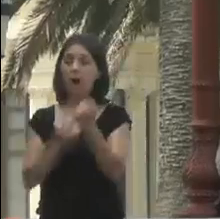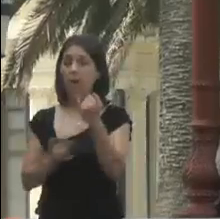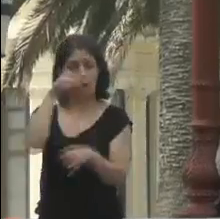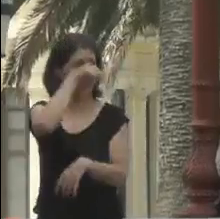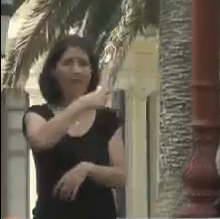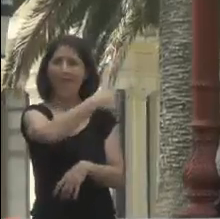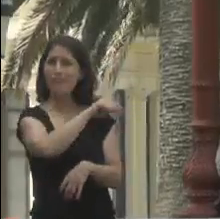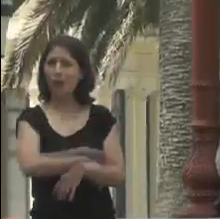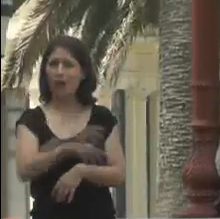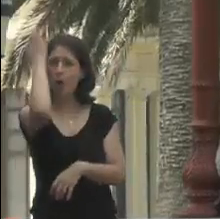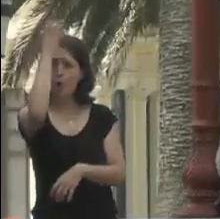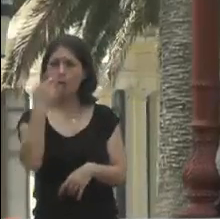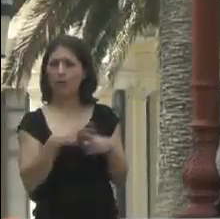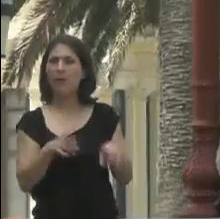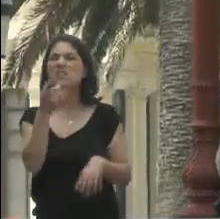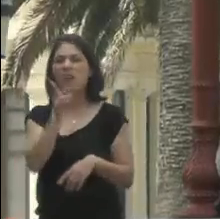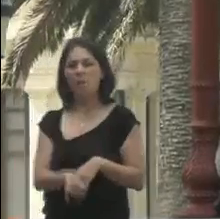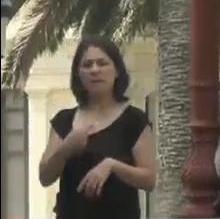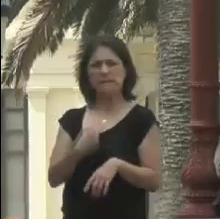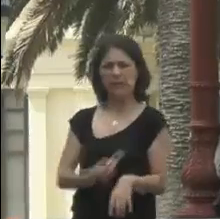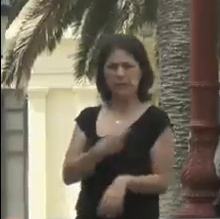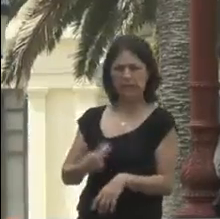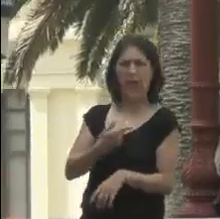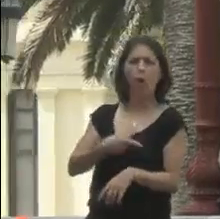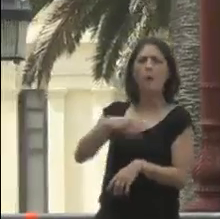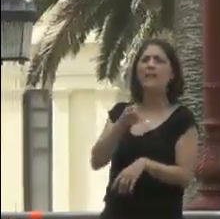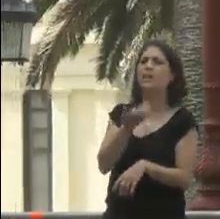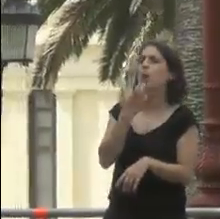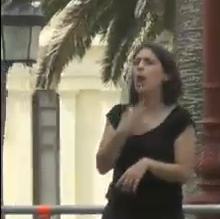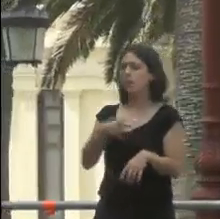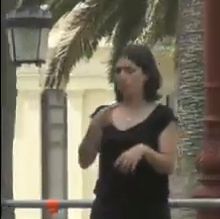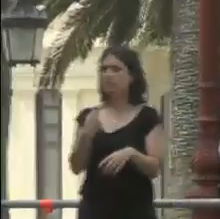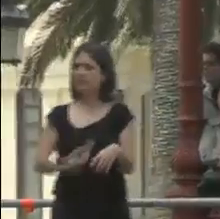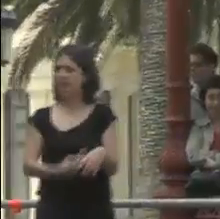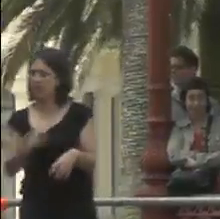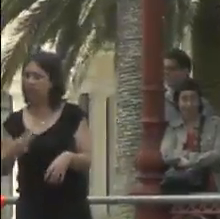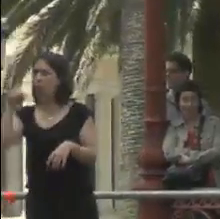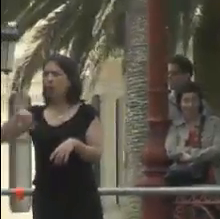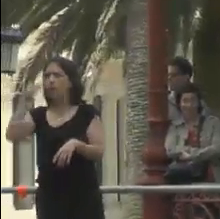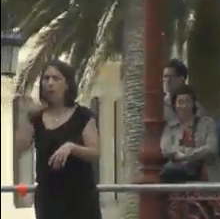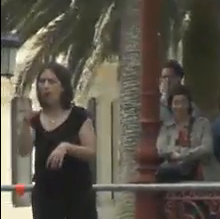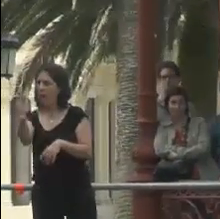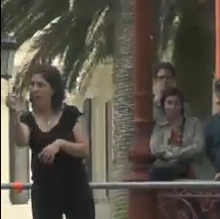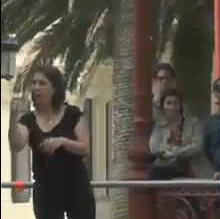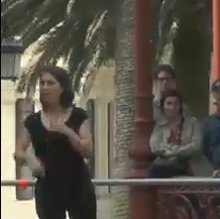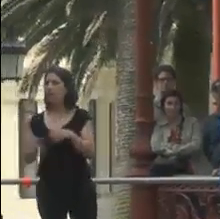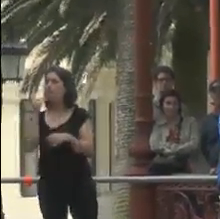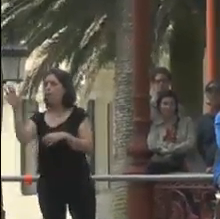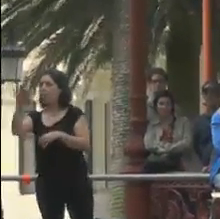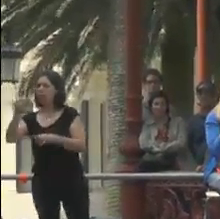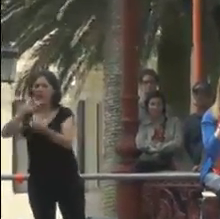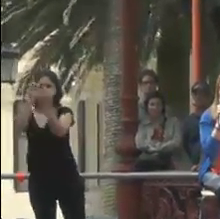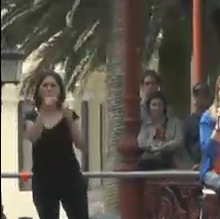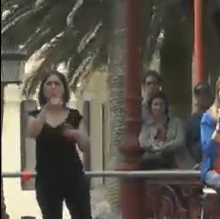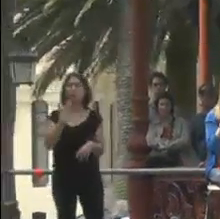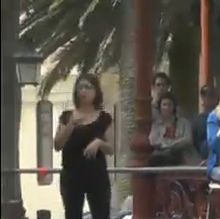Coruña, se demostra Martiño en Santiago, Jorge, que tamén está aquí en Ferrol. Esta mesma semana se aprobaron, tanto aquí en